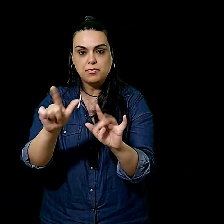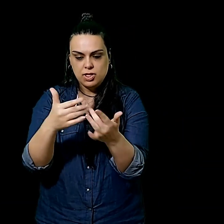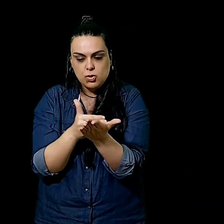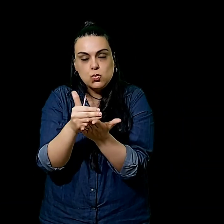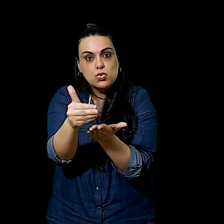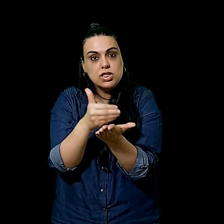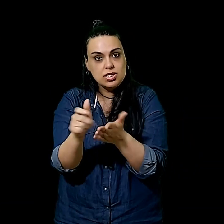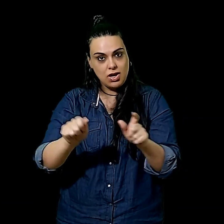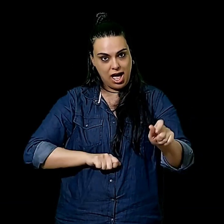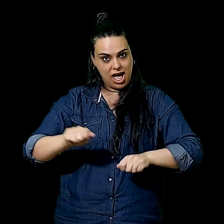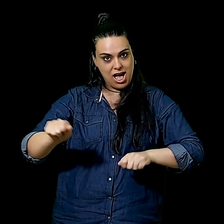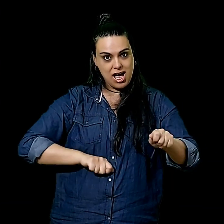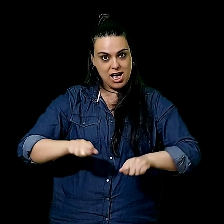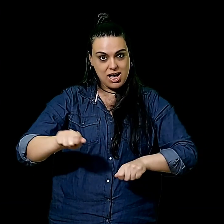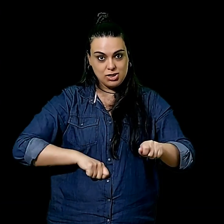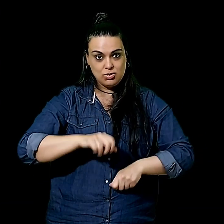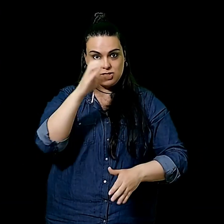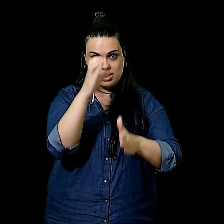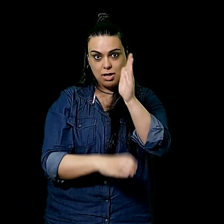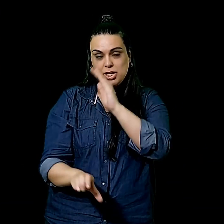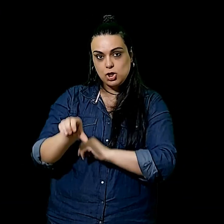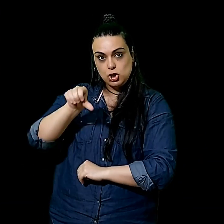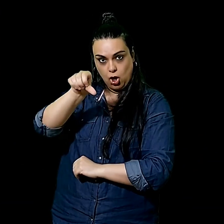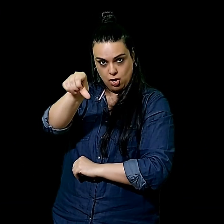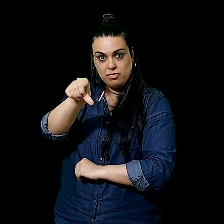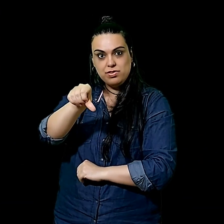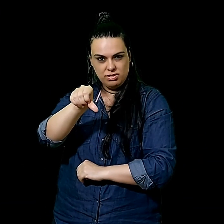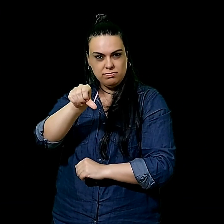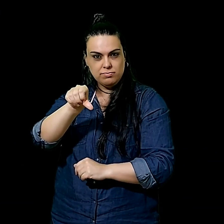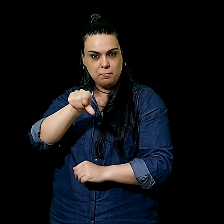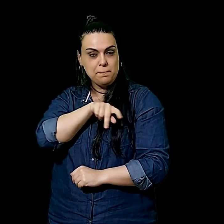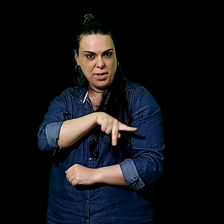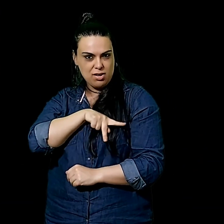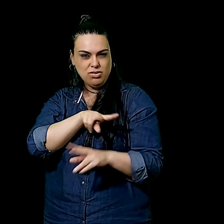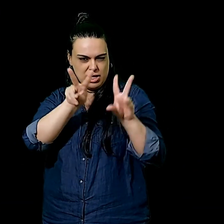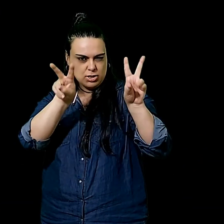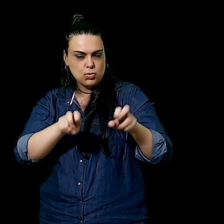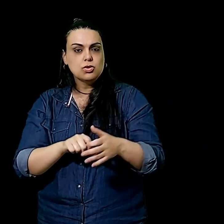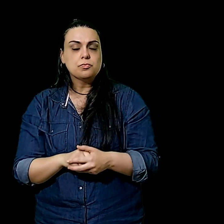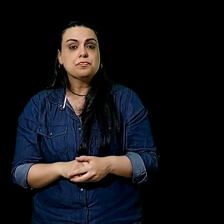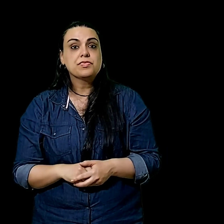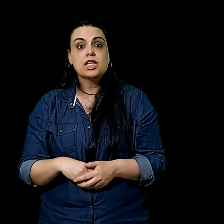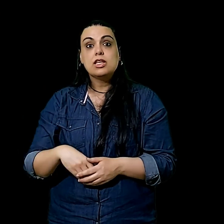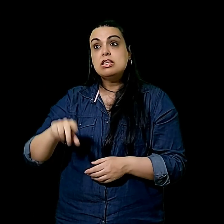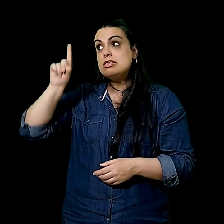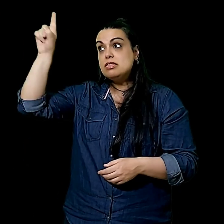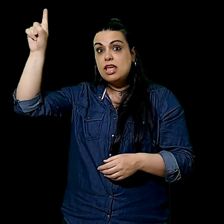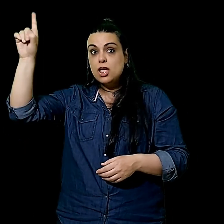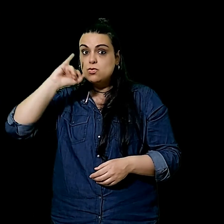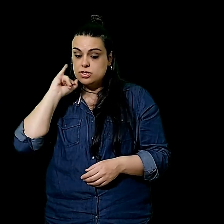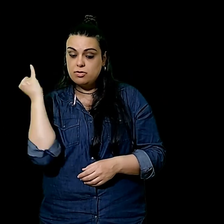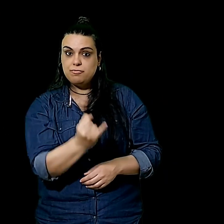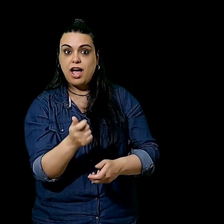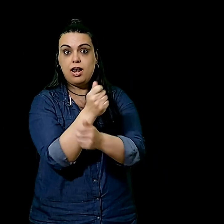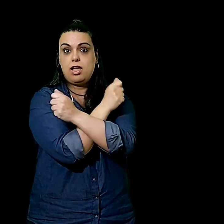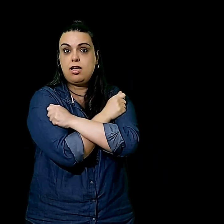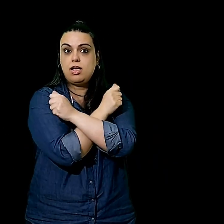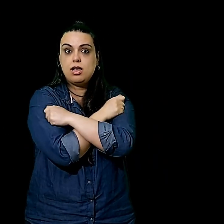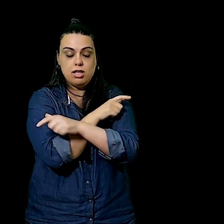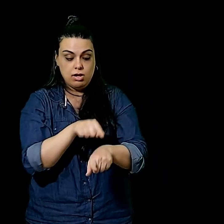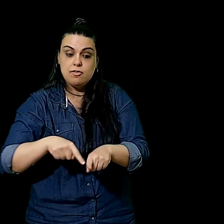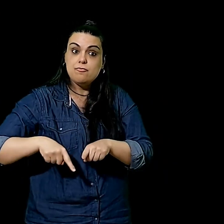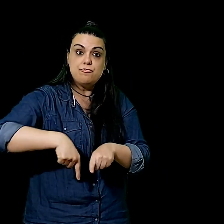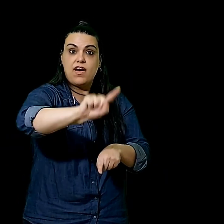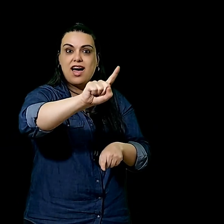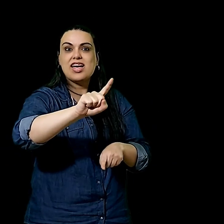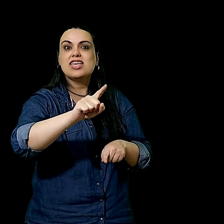Lá no início, em Atos dos Apóstolos, capítulo de número 9, o Senhor, ele diz para Ananias ir na casa